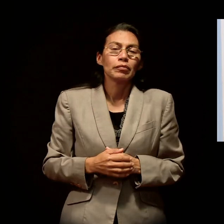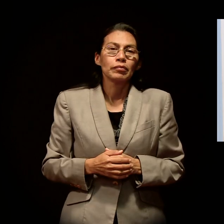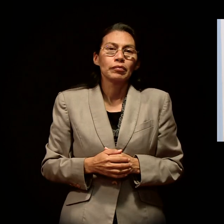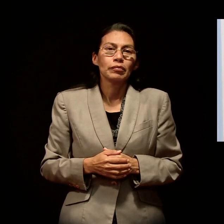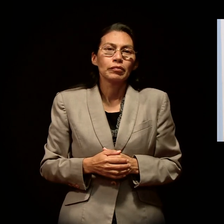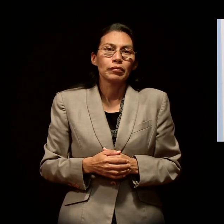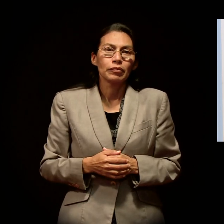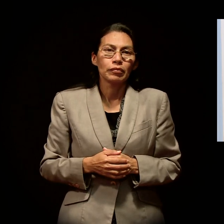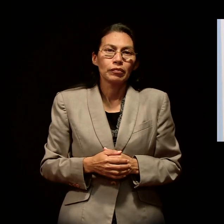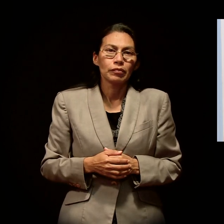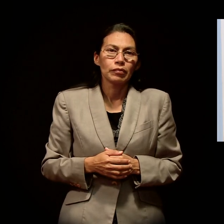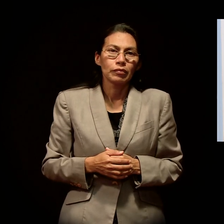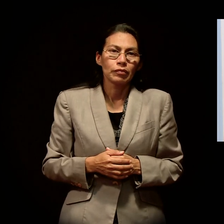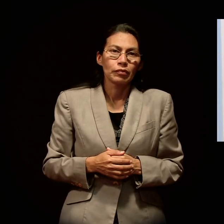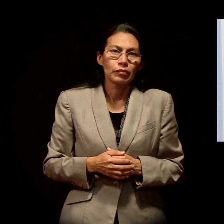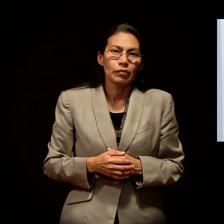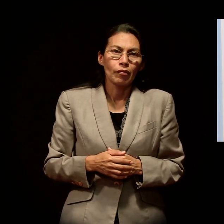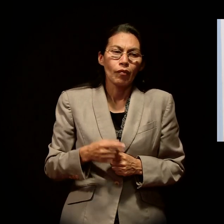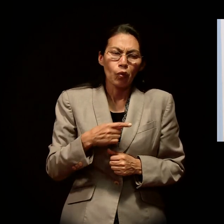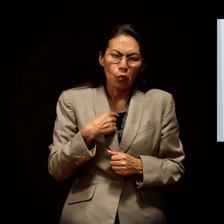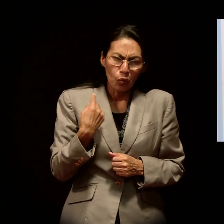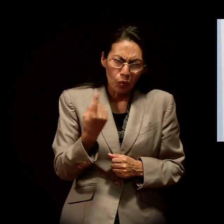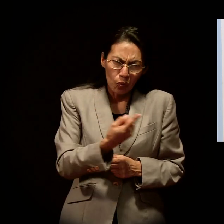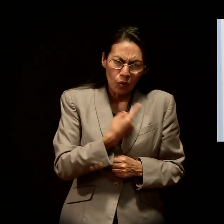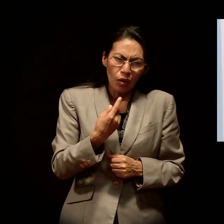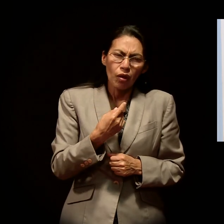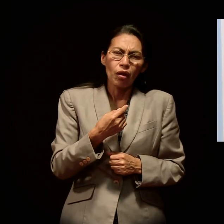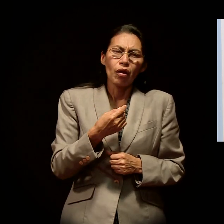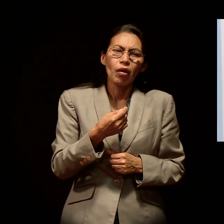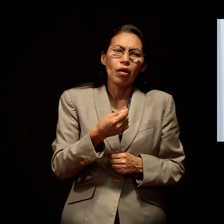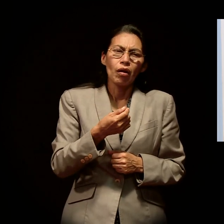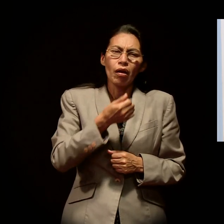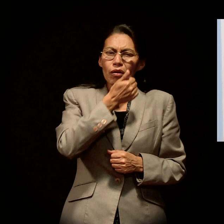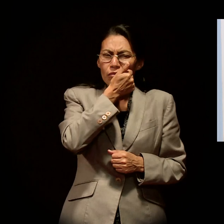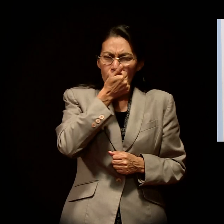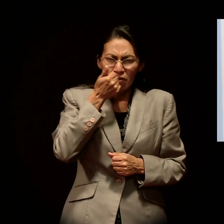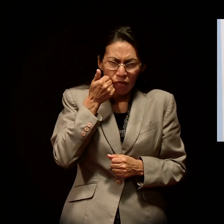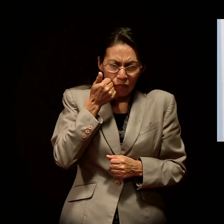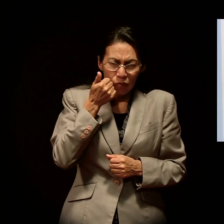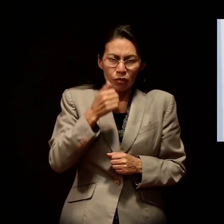que sean salvos Y fue así como oramos ayunamos